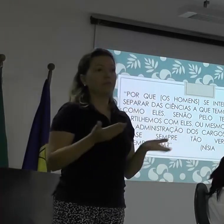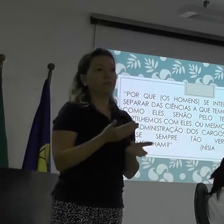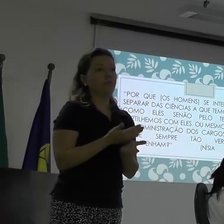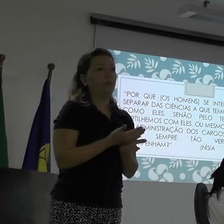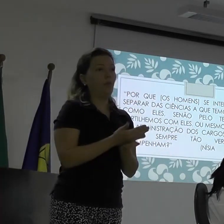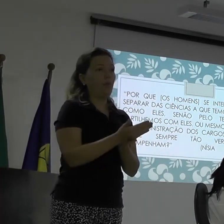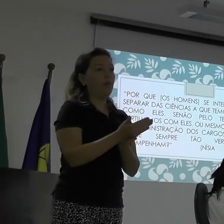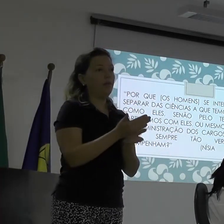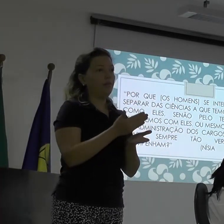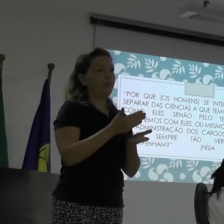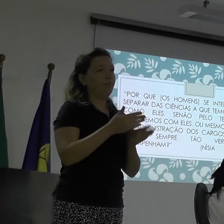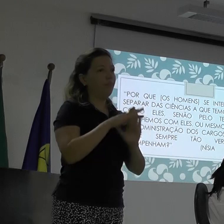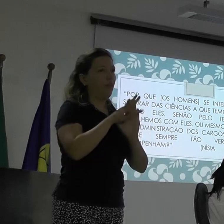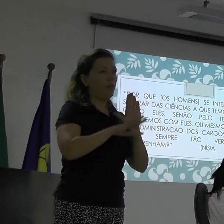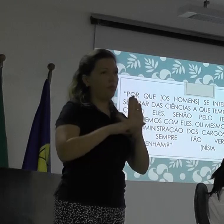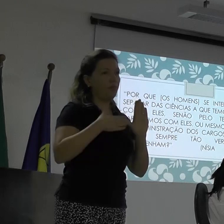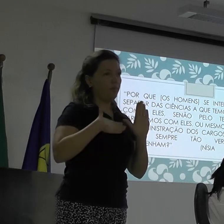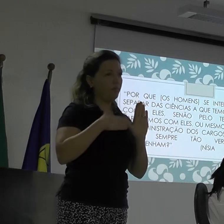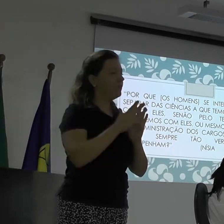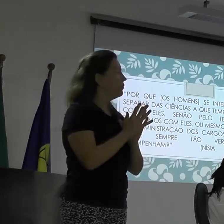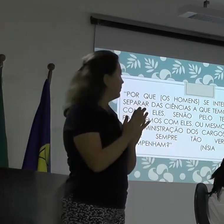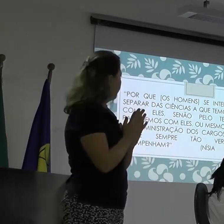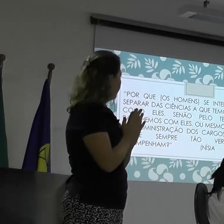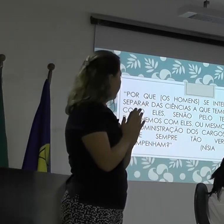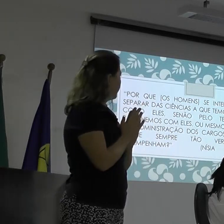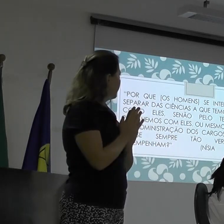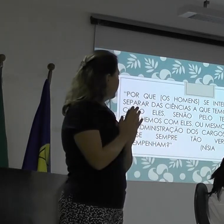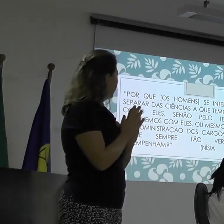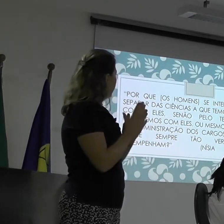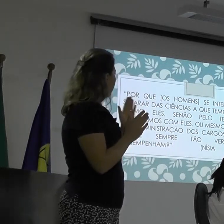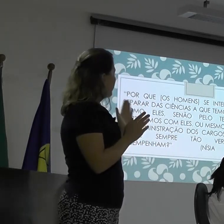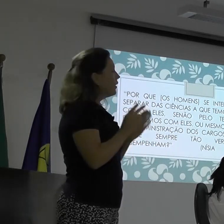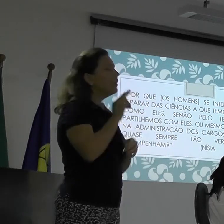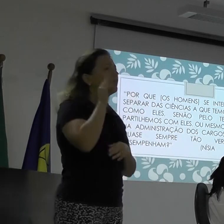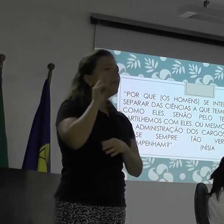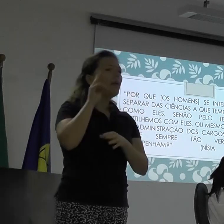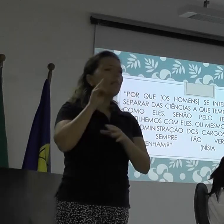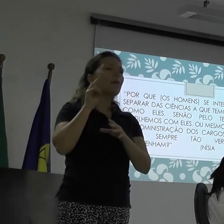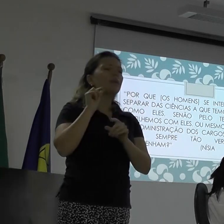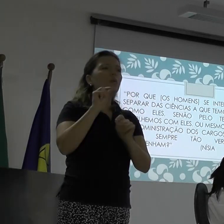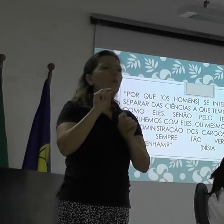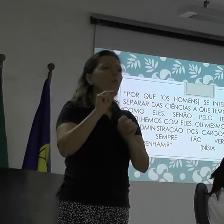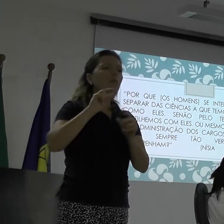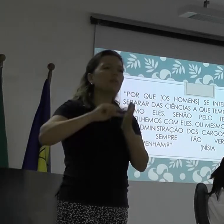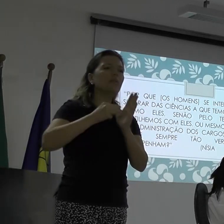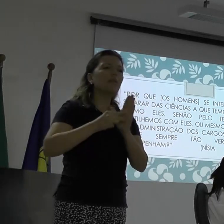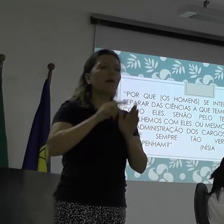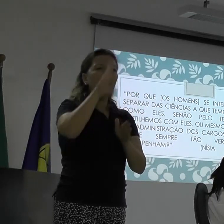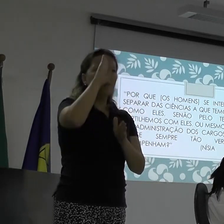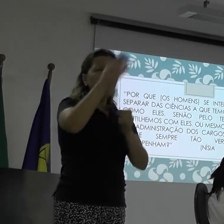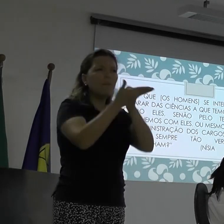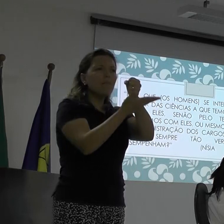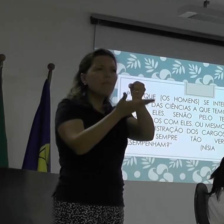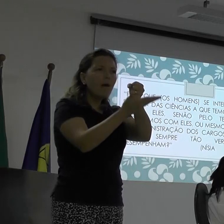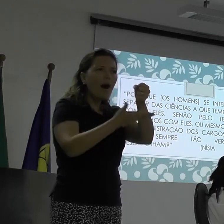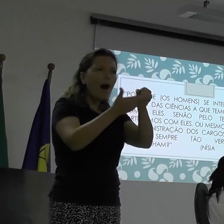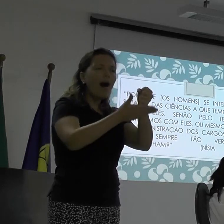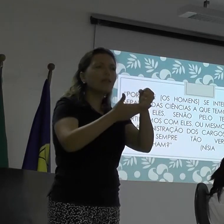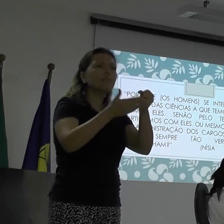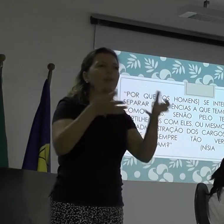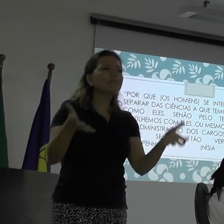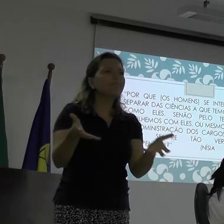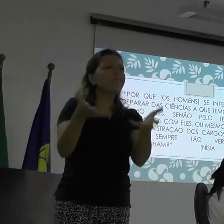o meu texto. A memória é um dos principais pilares para dignificar a história de um país